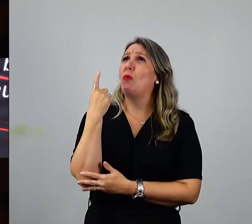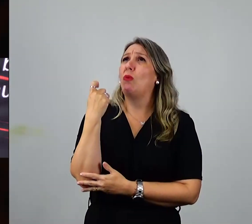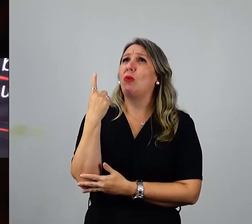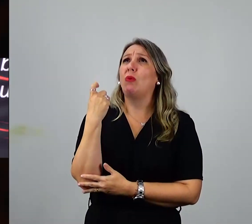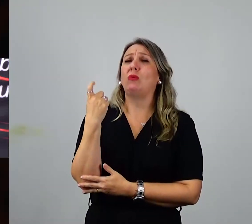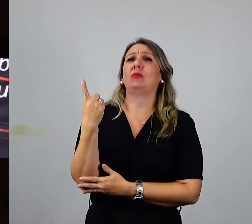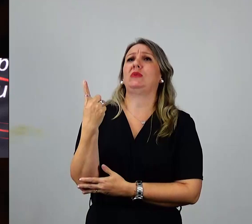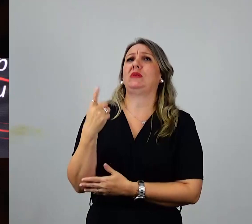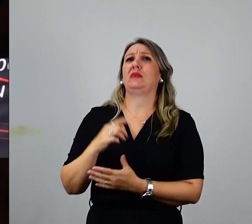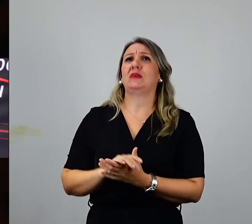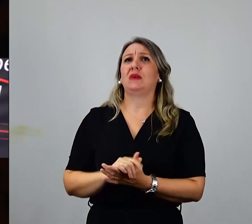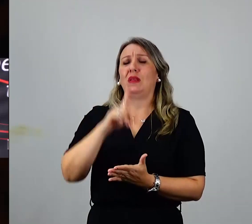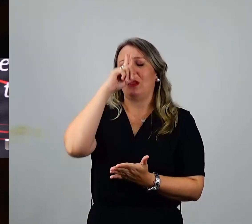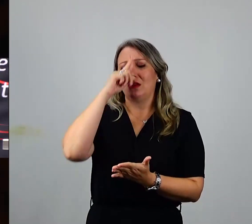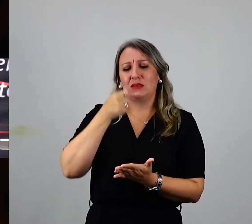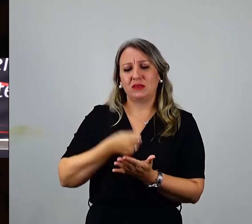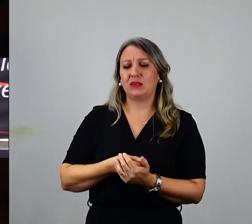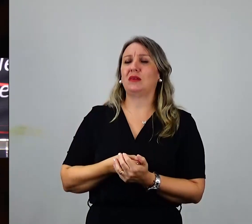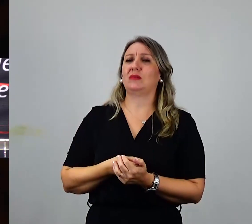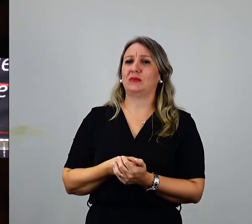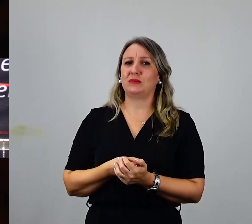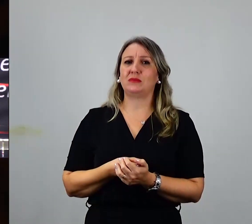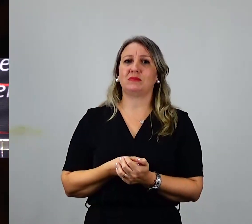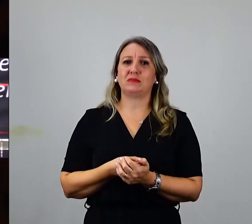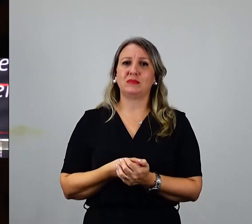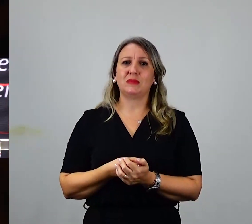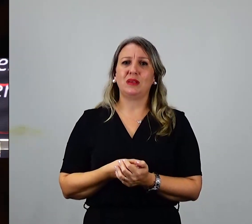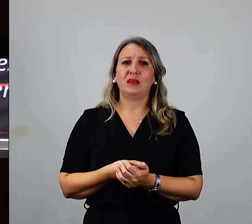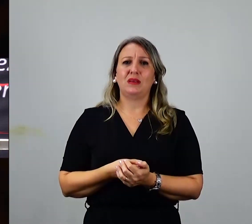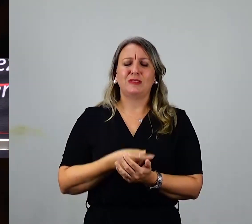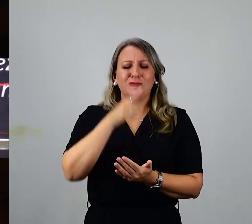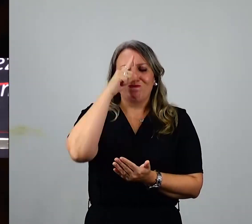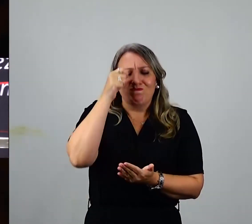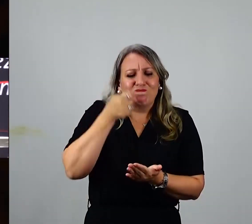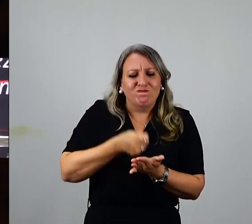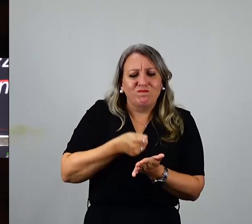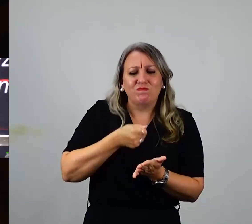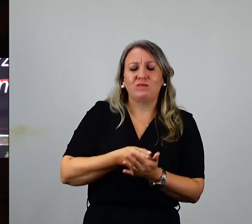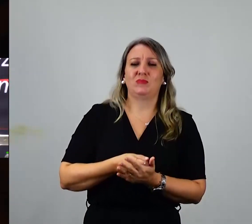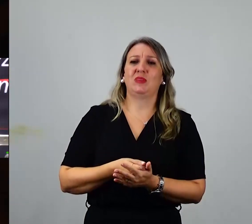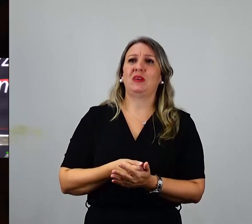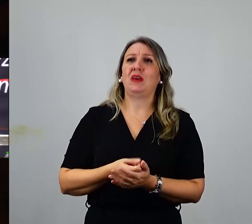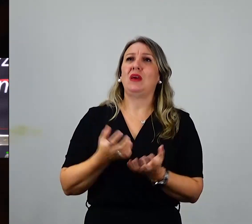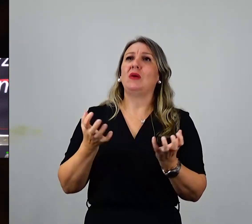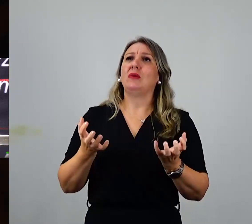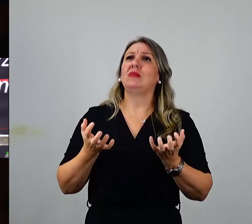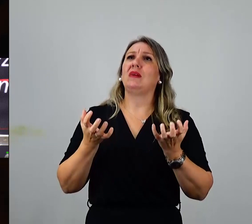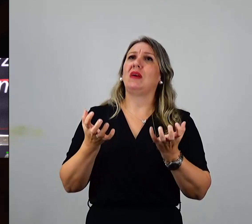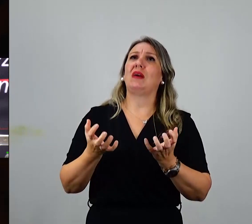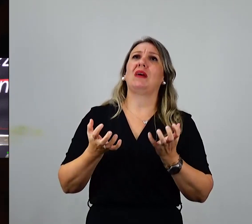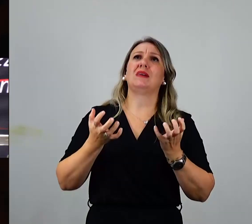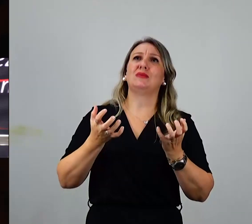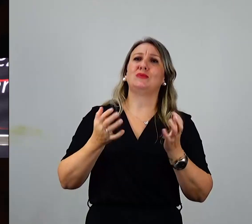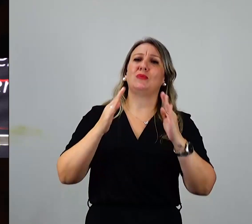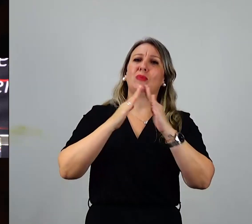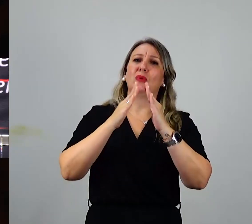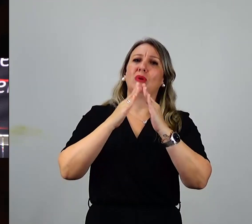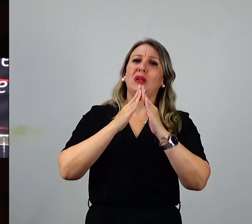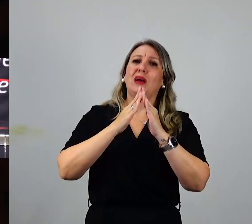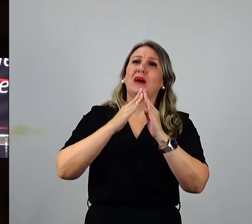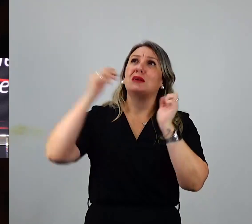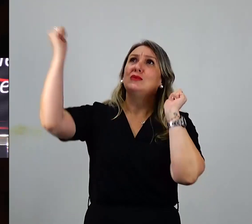possa, e eu vou buscar isso, que eu possa morar na tua casa todos os dias da minha